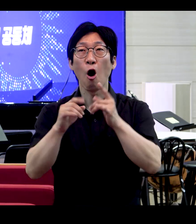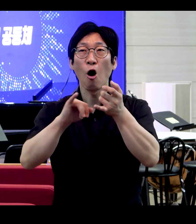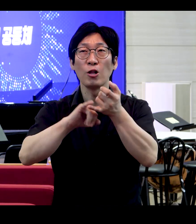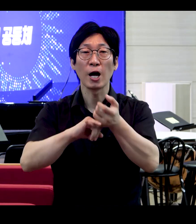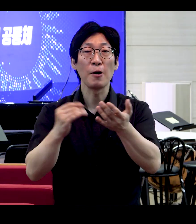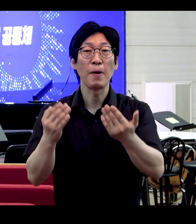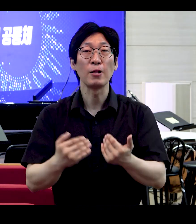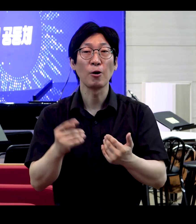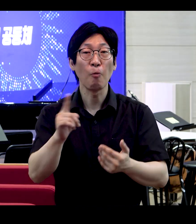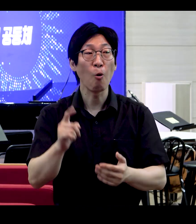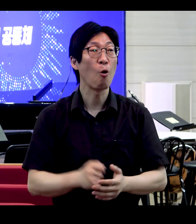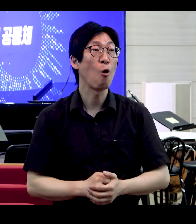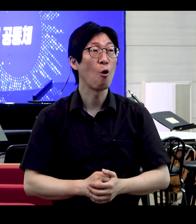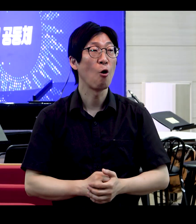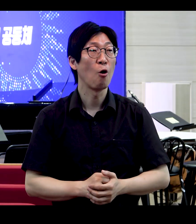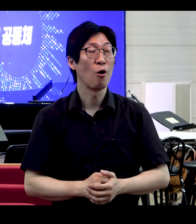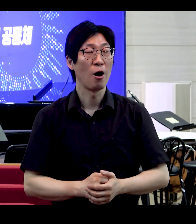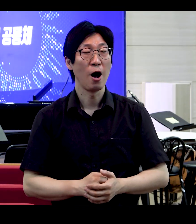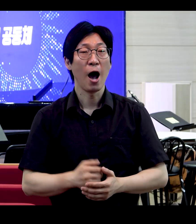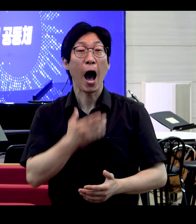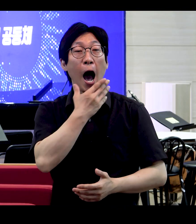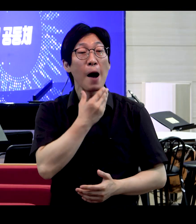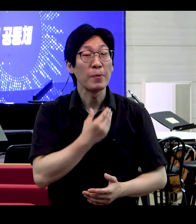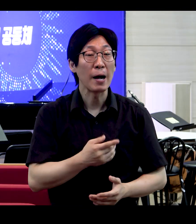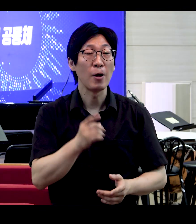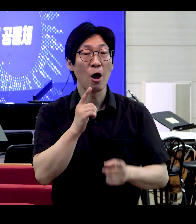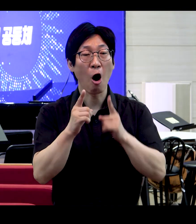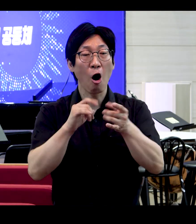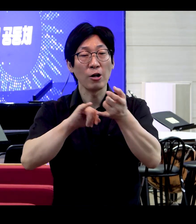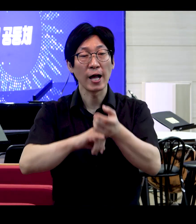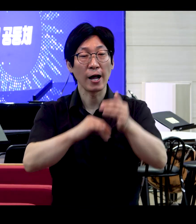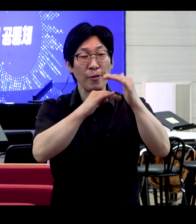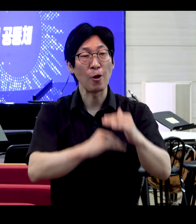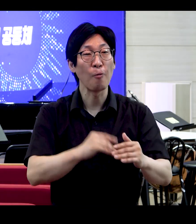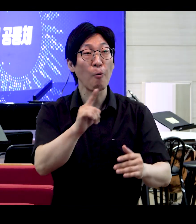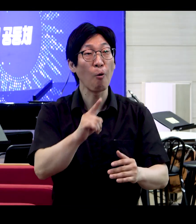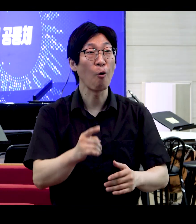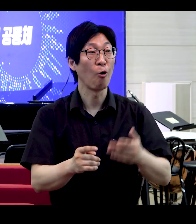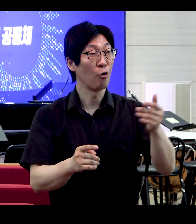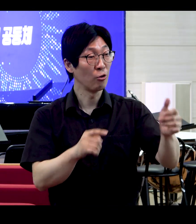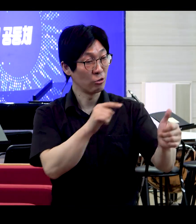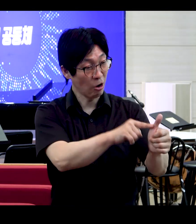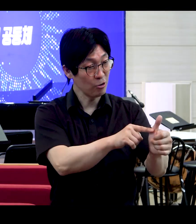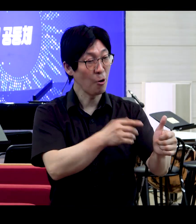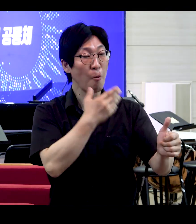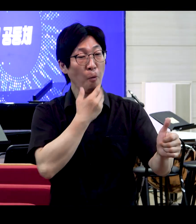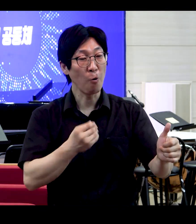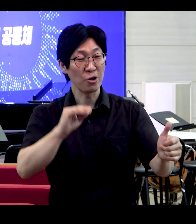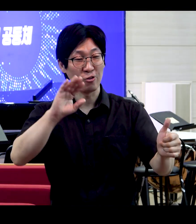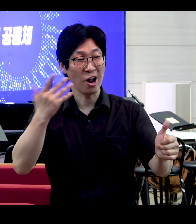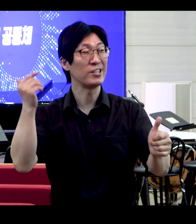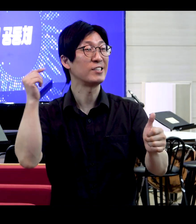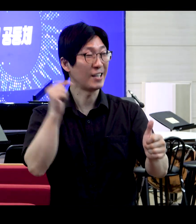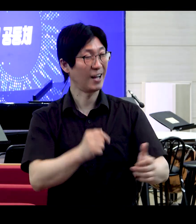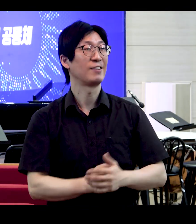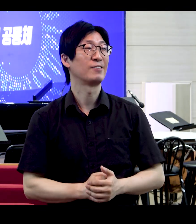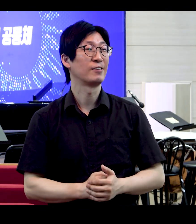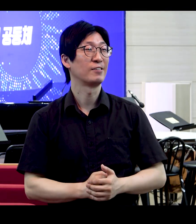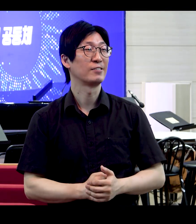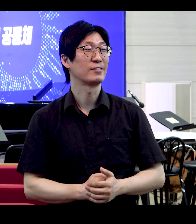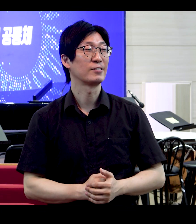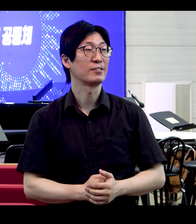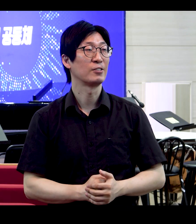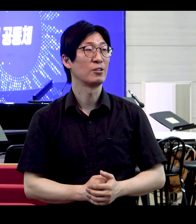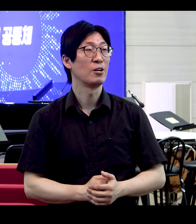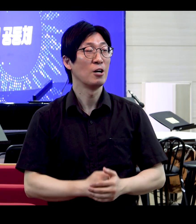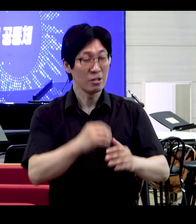언약을 받음으로. 그 언약이 뭐예요? 너는 복이 될지라. 복의 근원되라고 하는 그 언약 받음으로 말이죠.